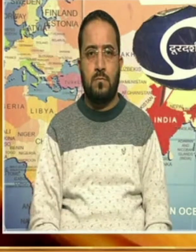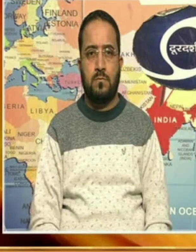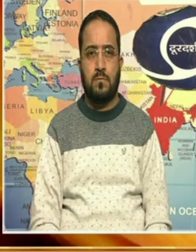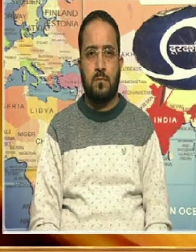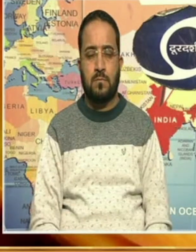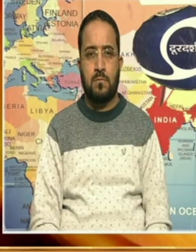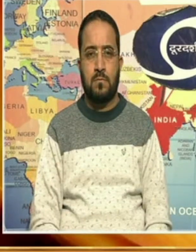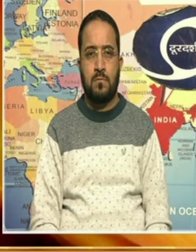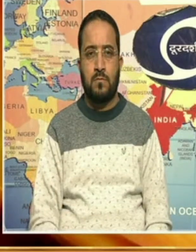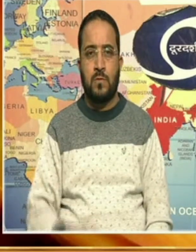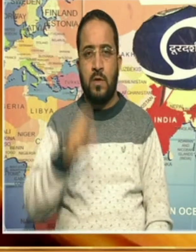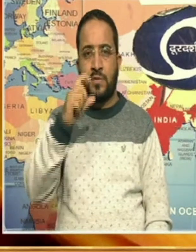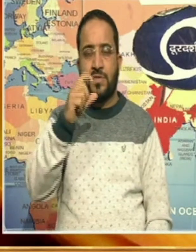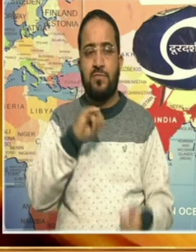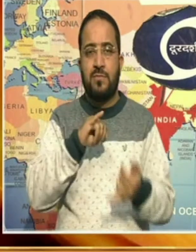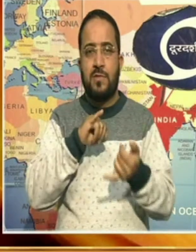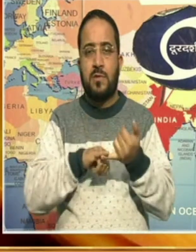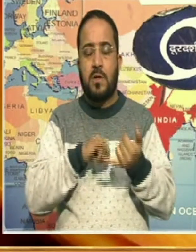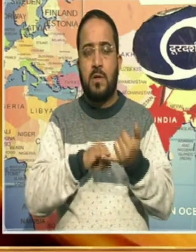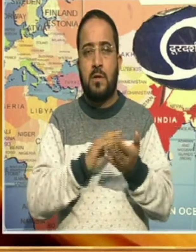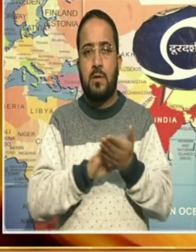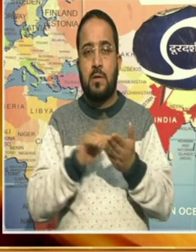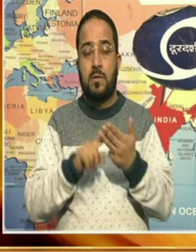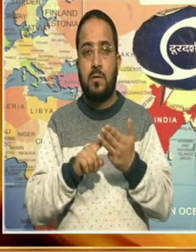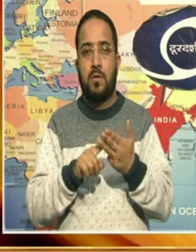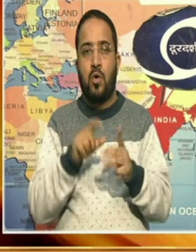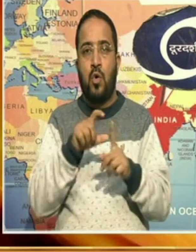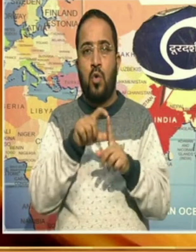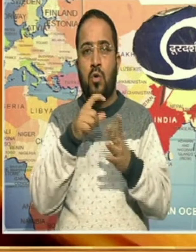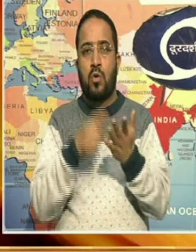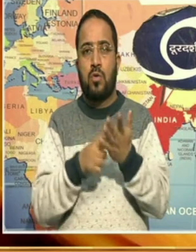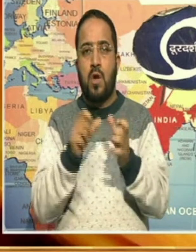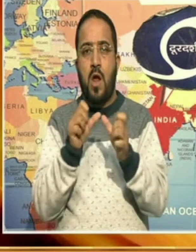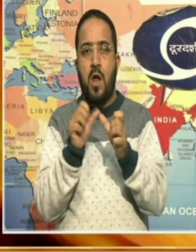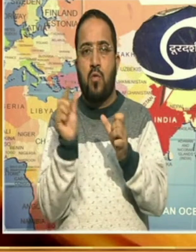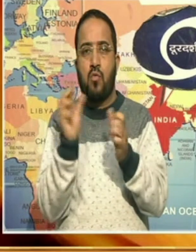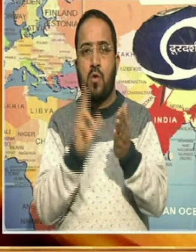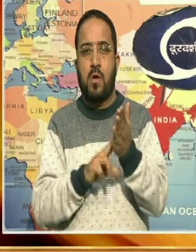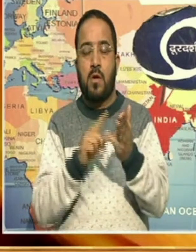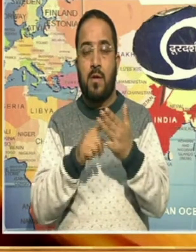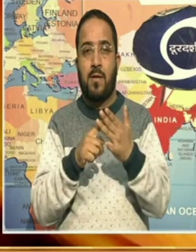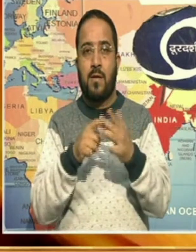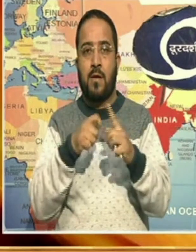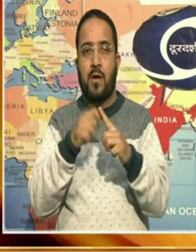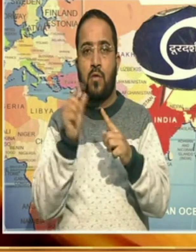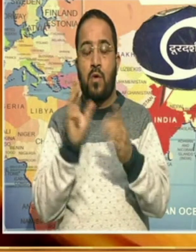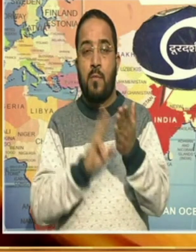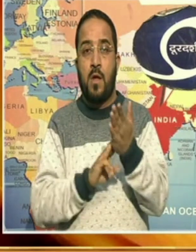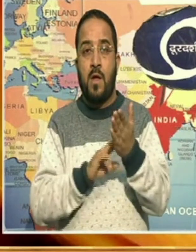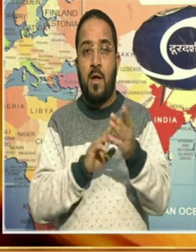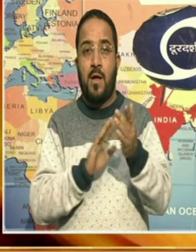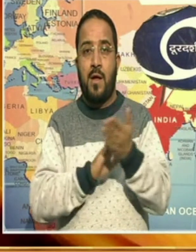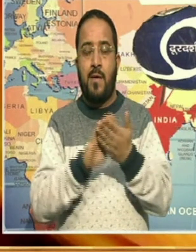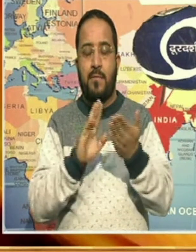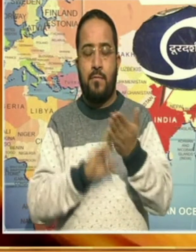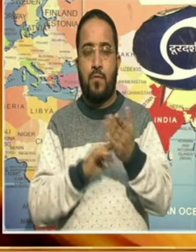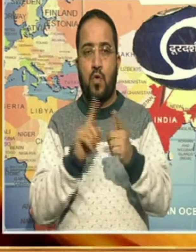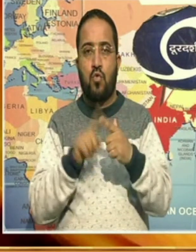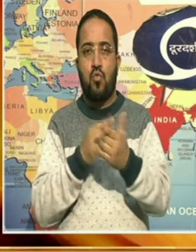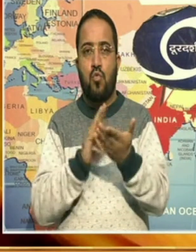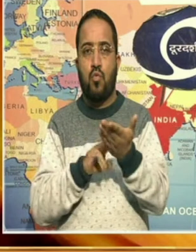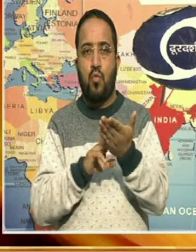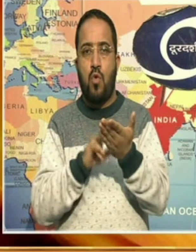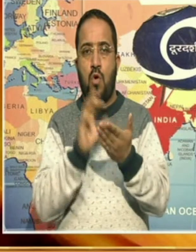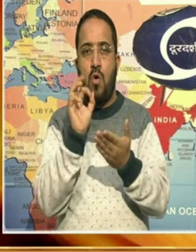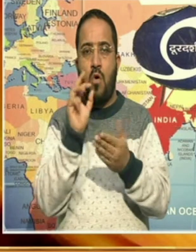چیف سیکریٹری ڈاکٹر ارن کمار مہتا نے کل جمعہ میں سینر